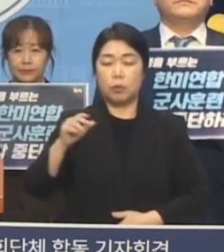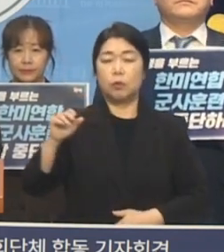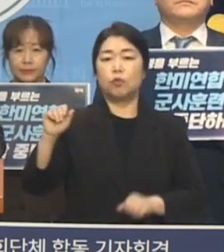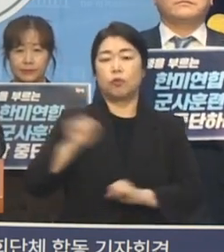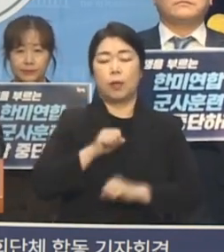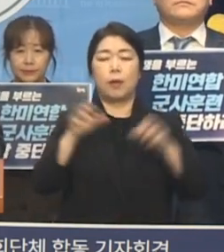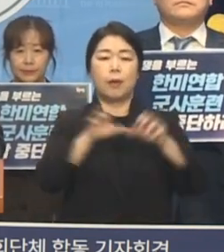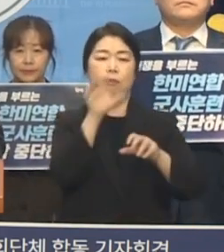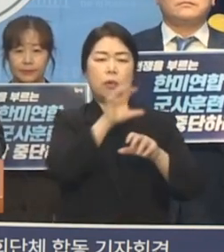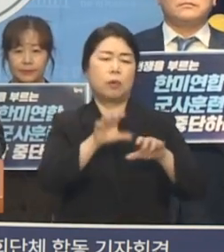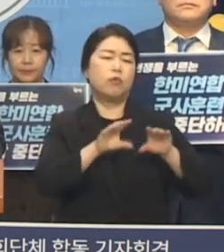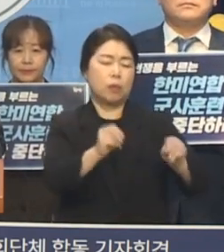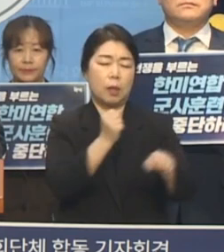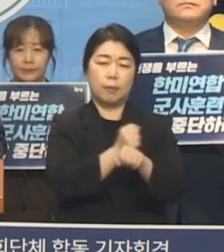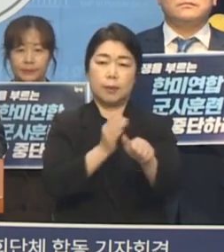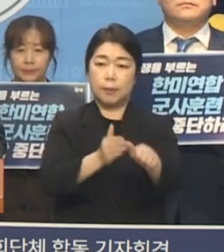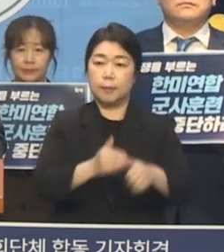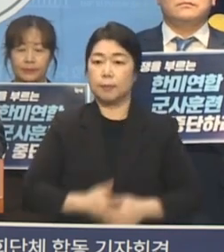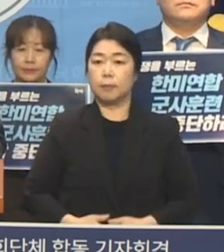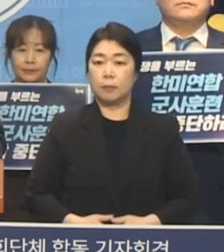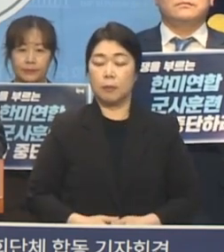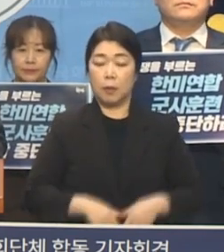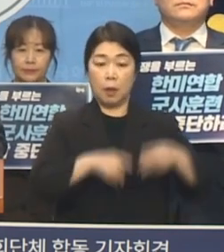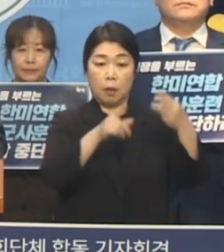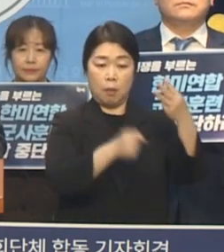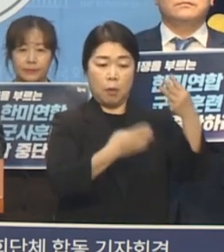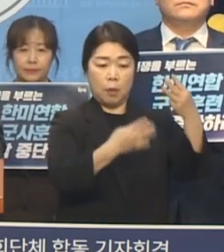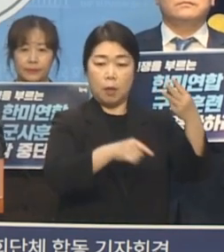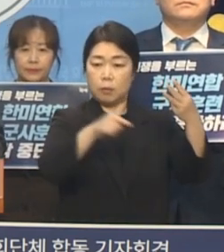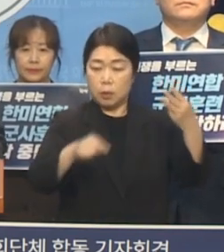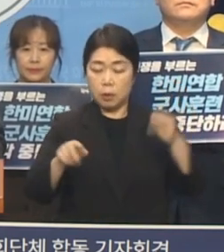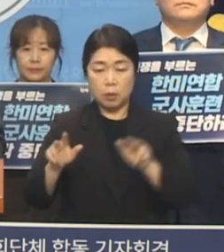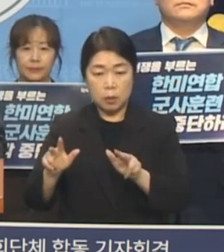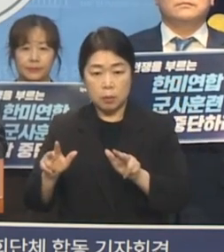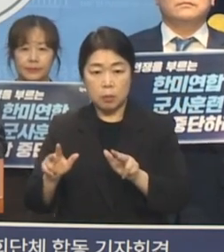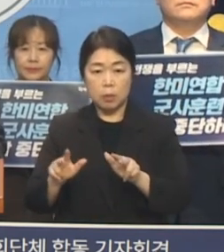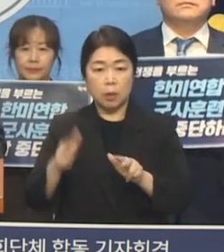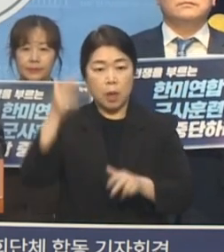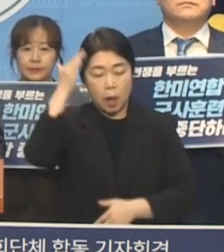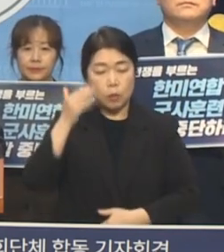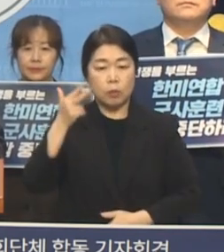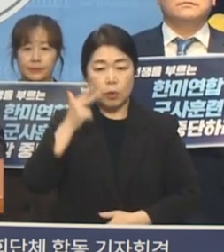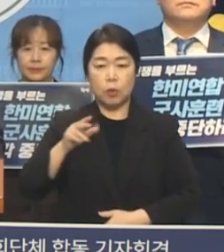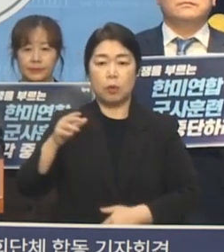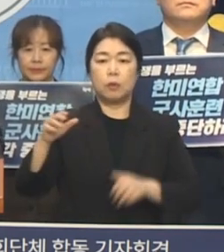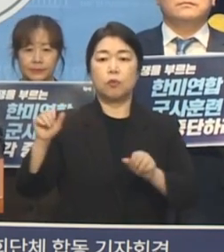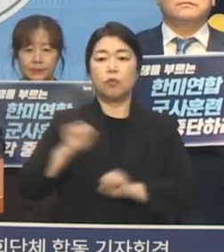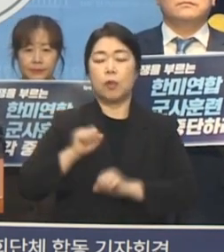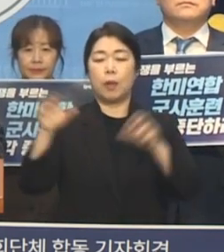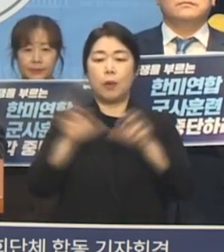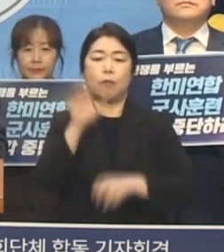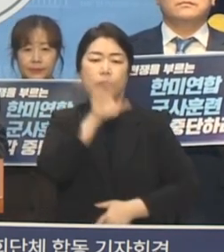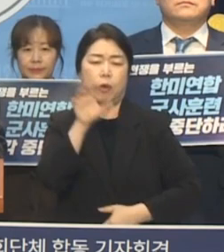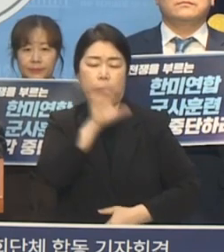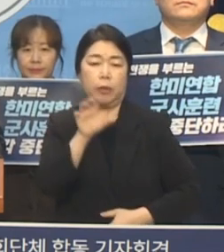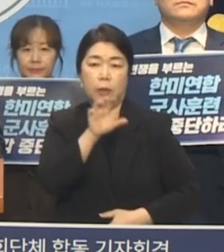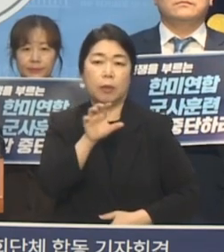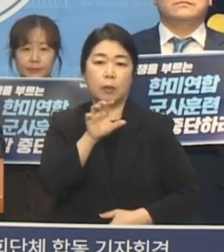중단하라. 지난 3월 4일부터 시작된 한미연합 군사훈련 자유의 방패가 막바지에